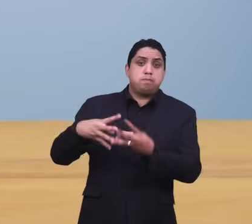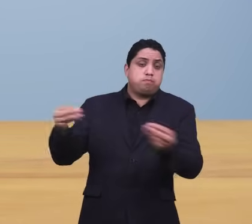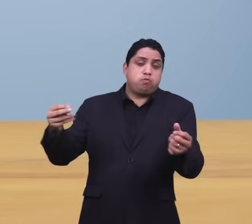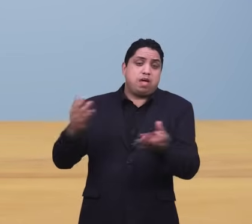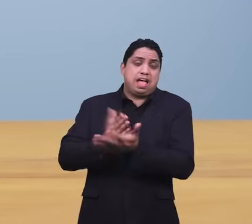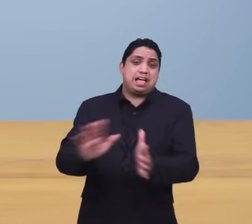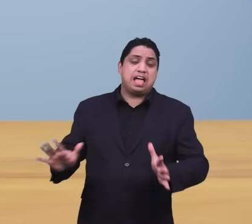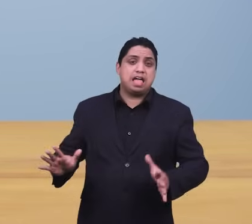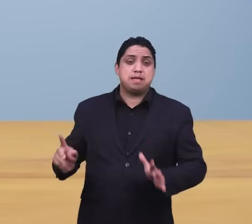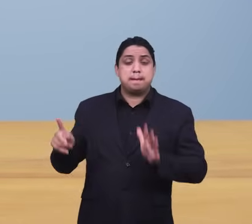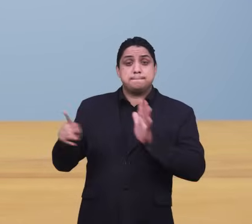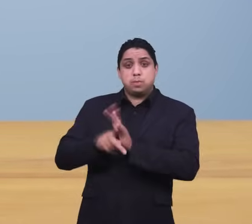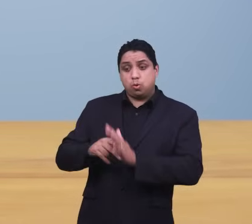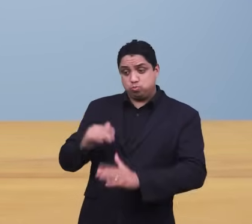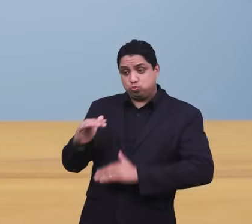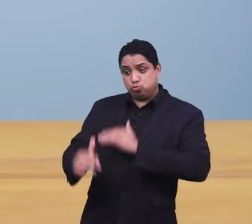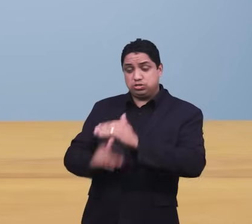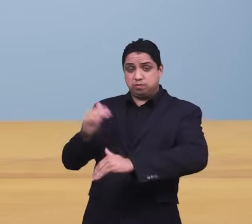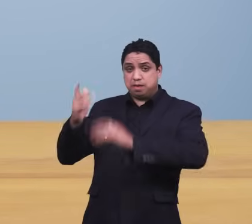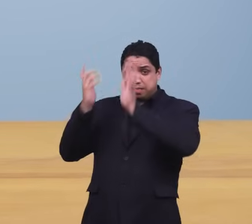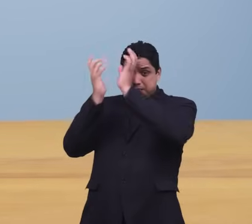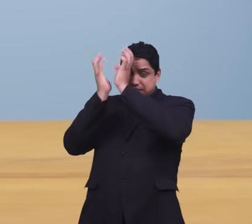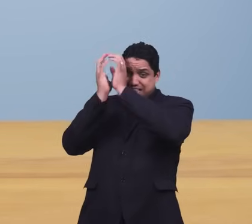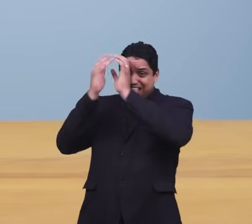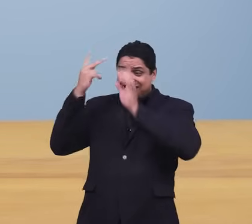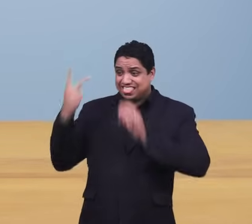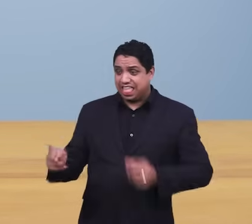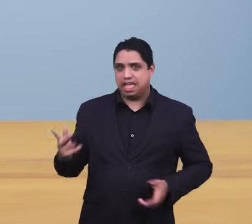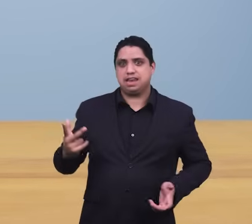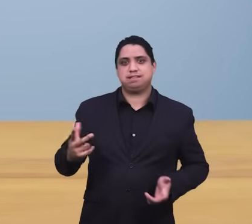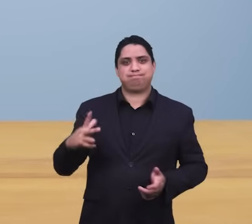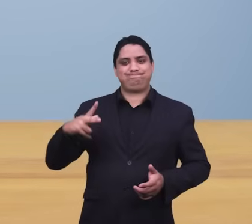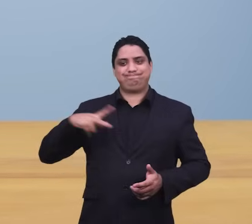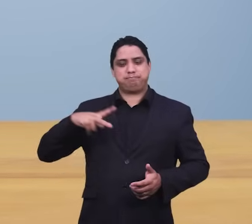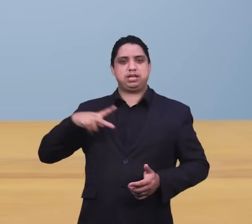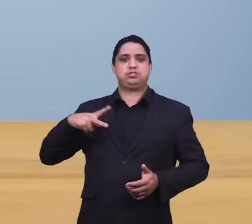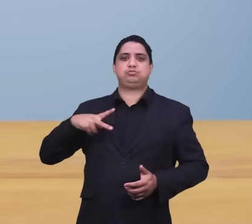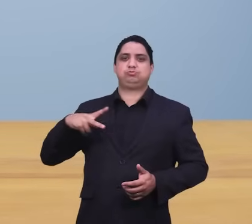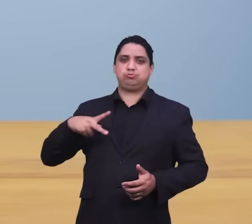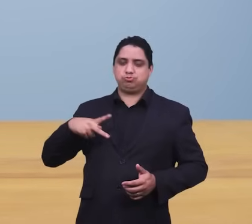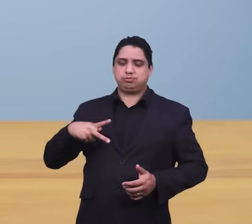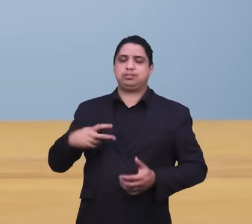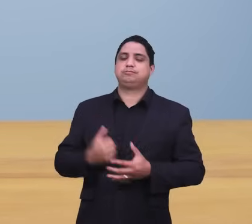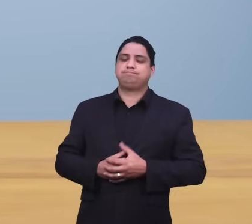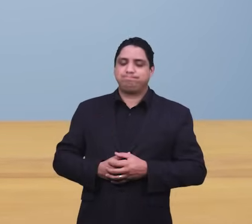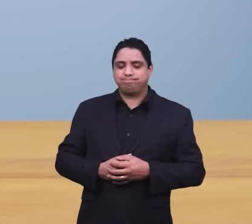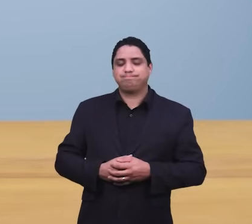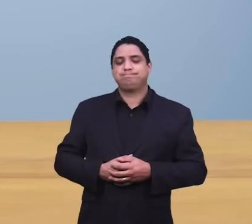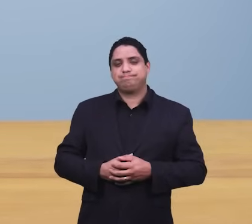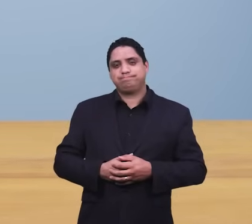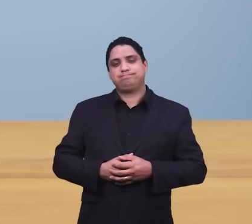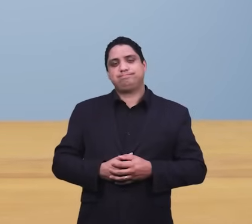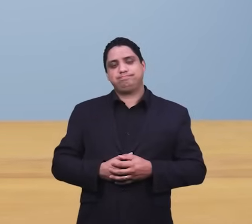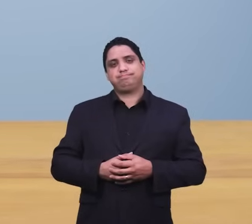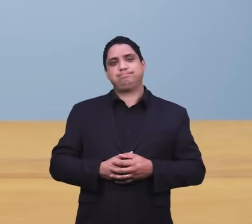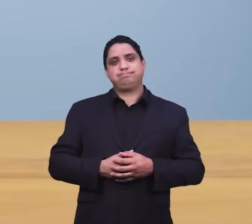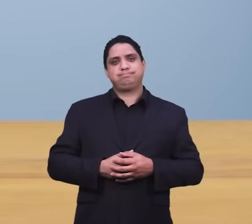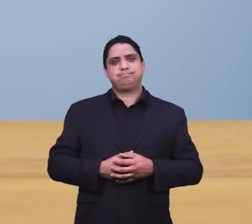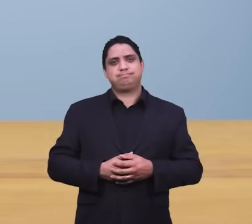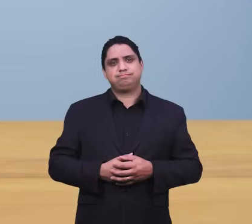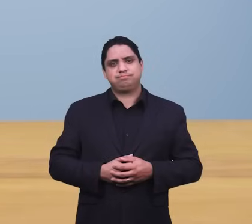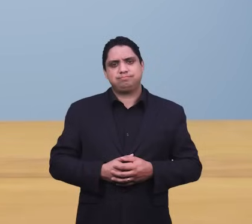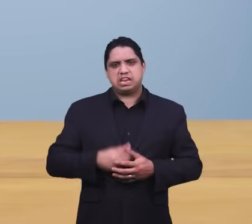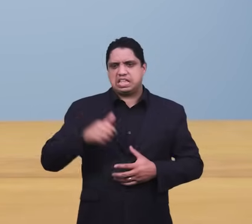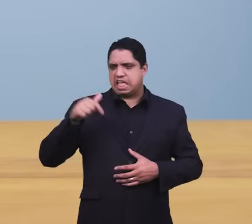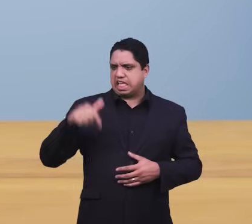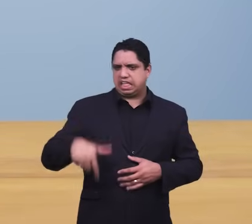um desenvolvimento neurológico que é comum a todo ser humano. Que é aqui, que é